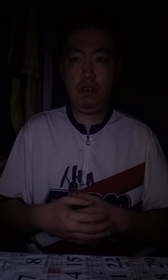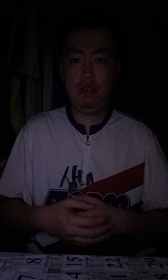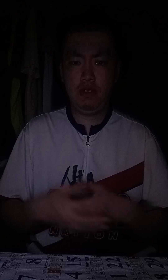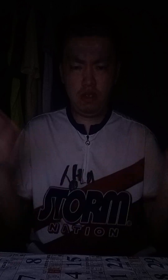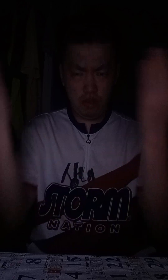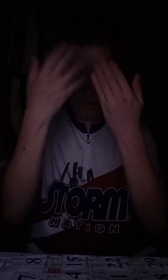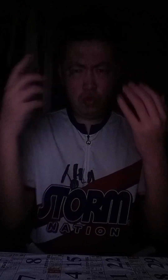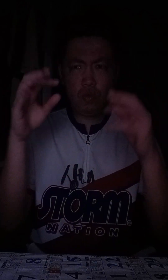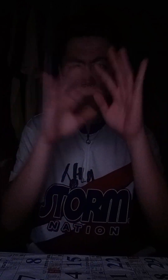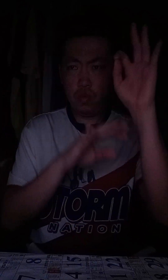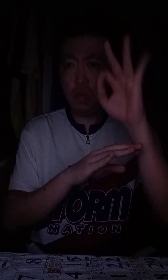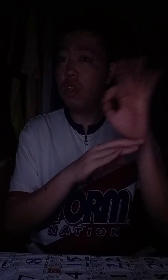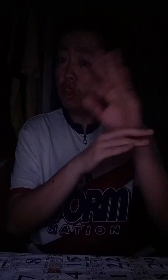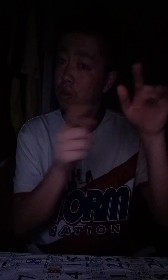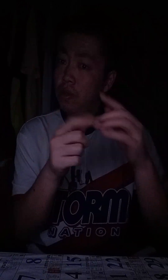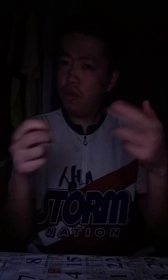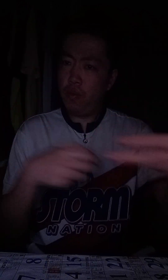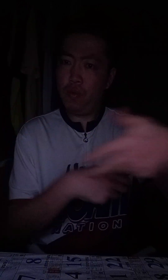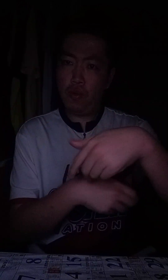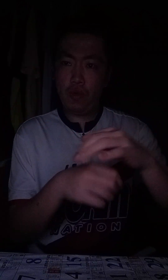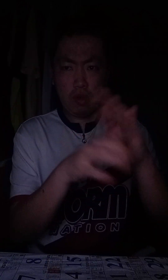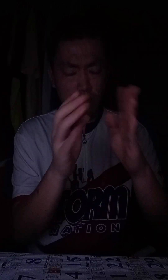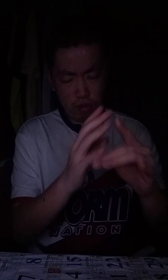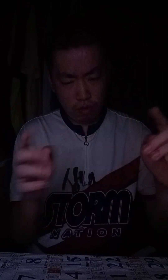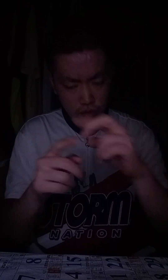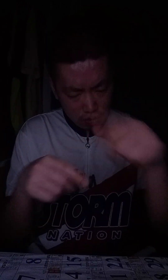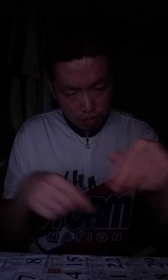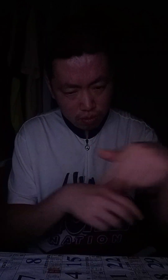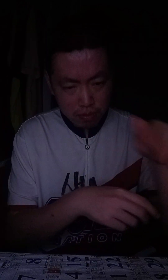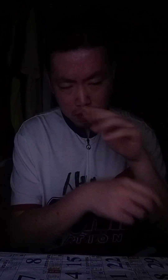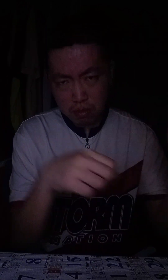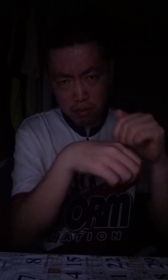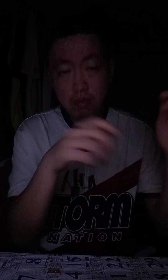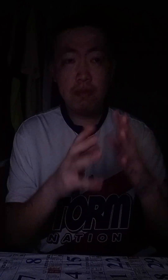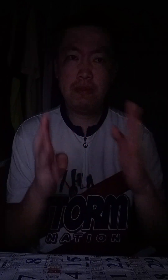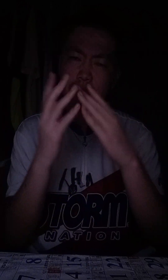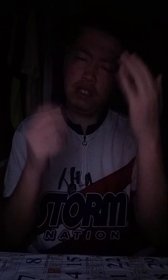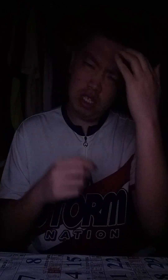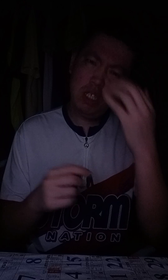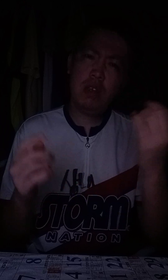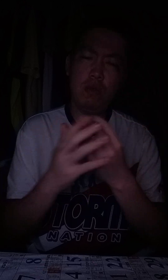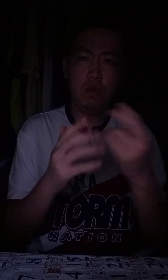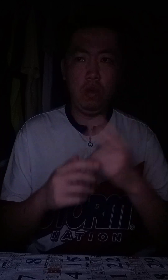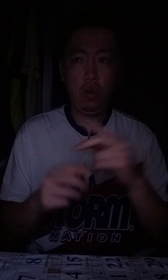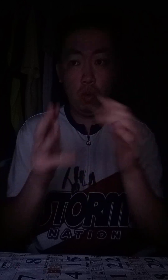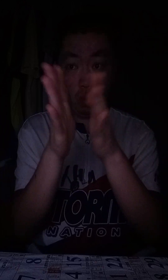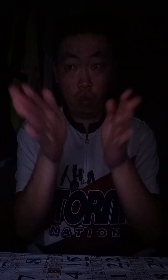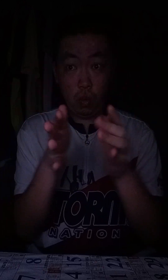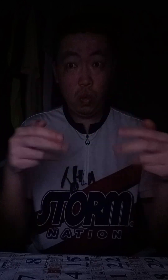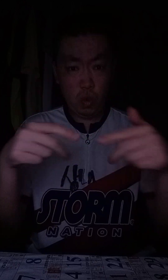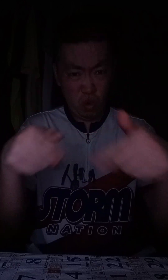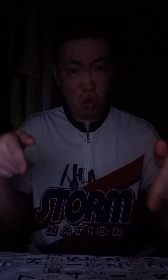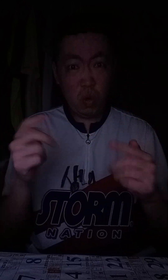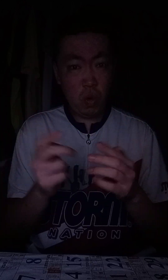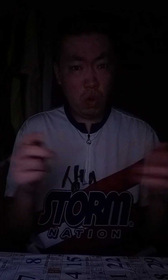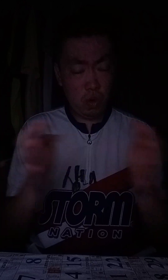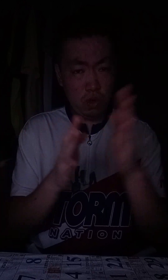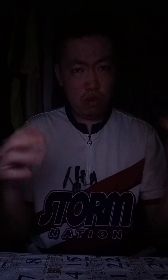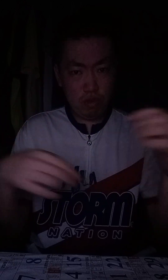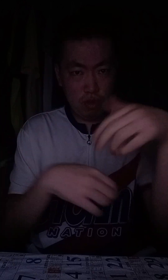밤사이 직원들을 태운 통근버스가 앞서가던 승합차를 추돌해 9명이 다치는가 하면 고속도로를 달리던 승용차에서 불이